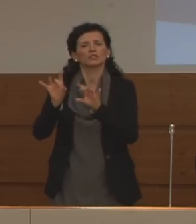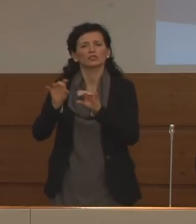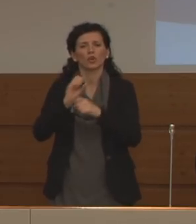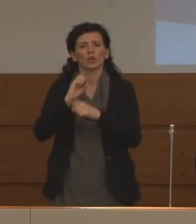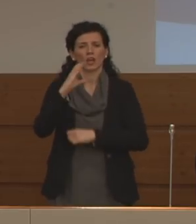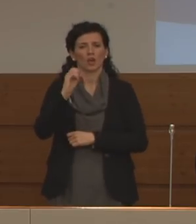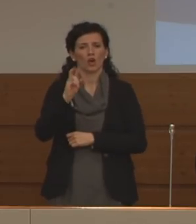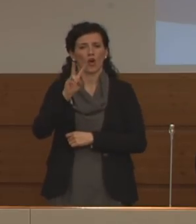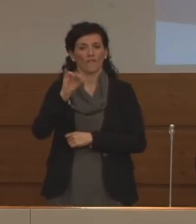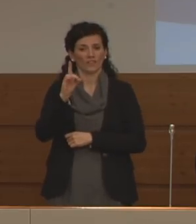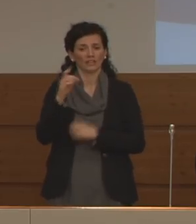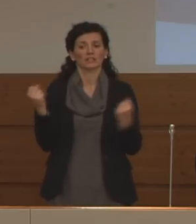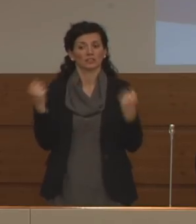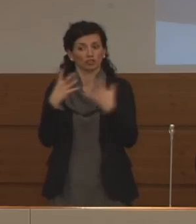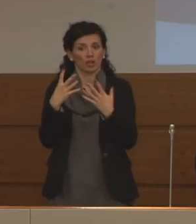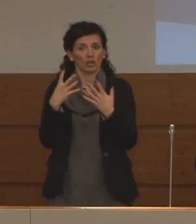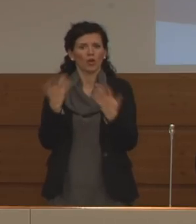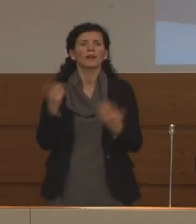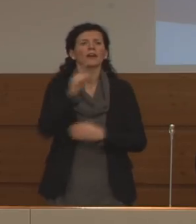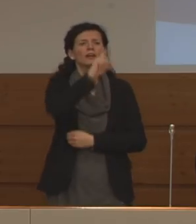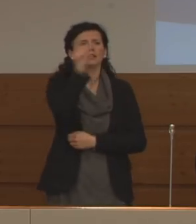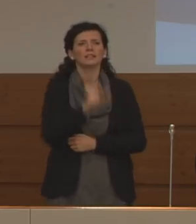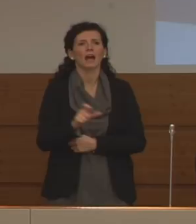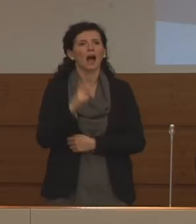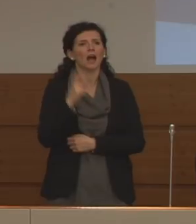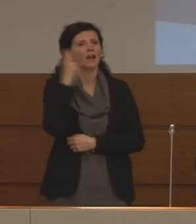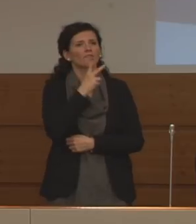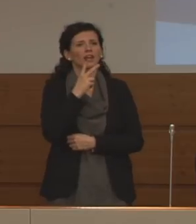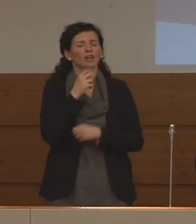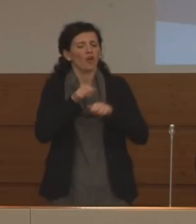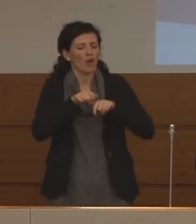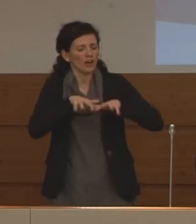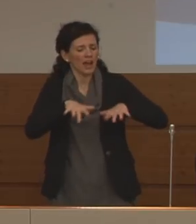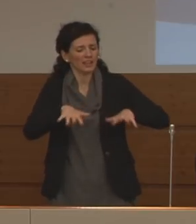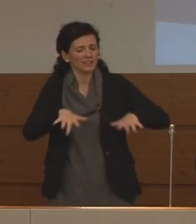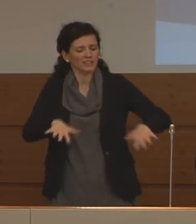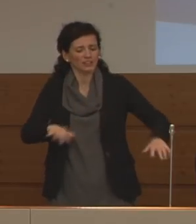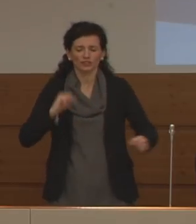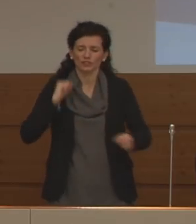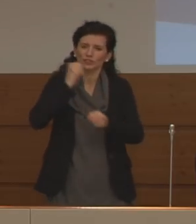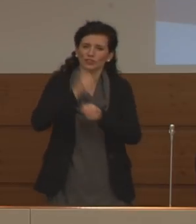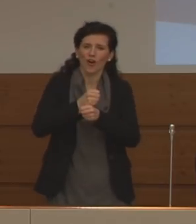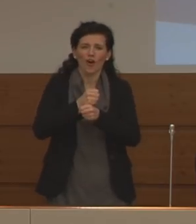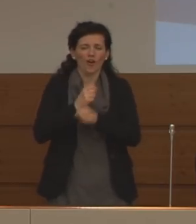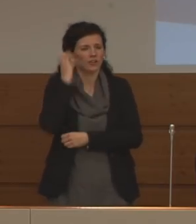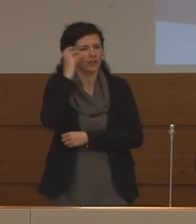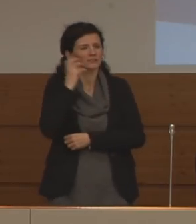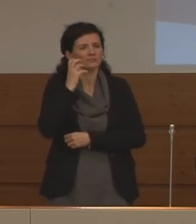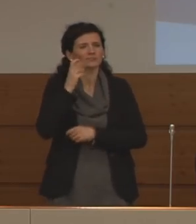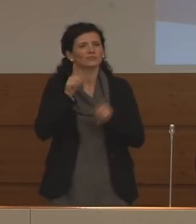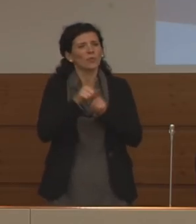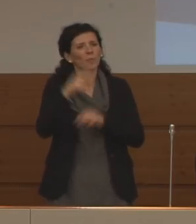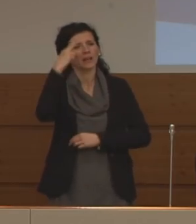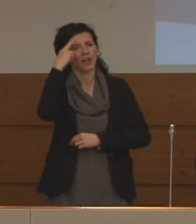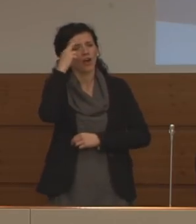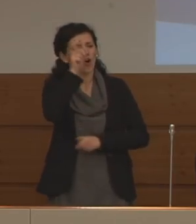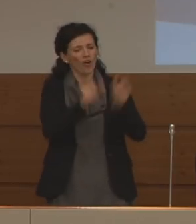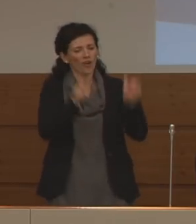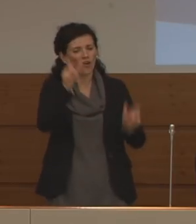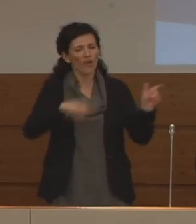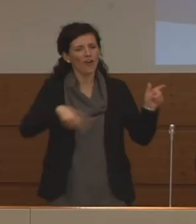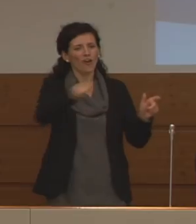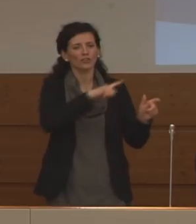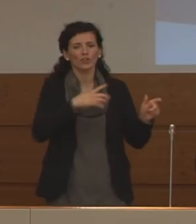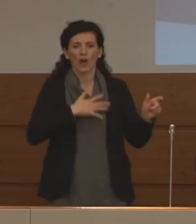patrimonio di questo paese sono la nostra radice storica sono il nostro ricordo e quindi